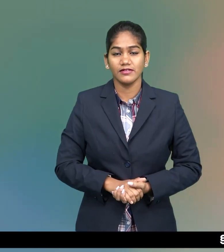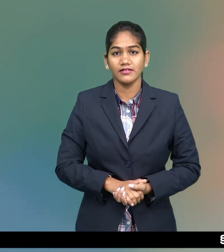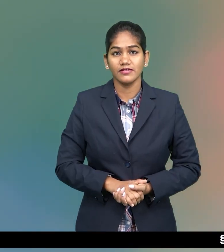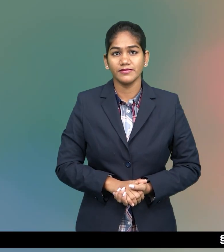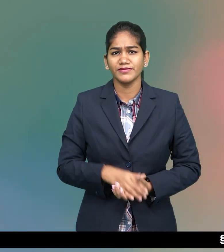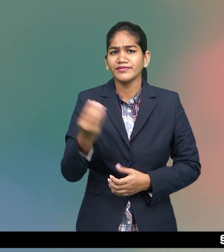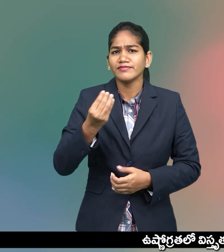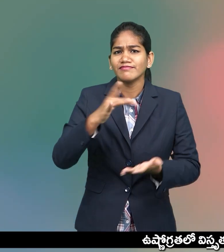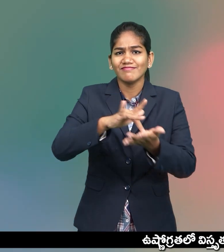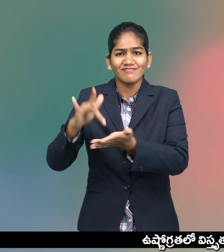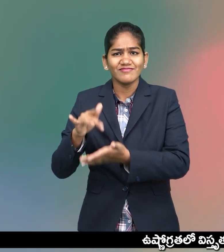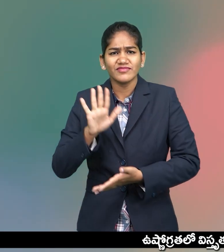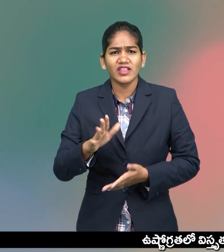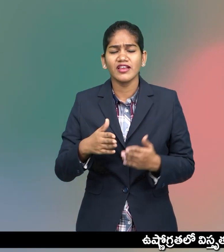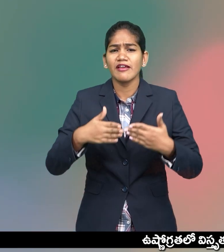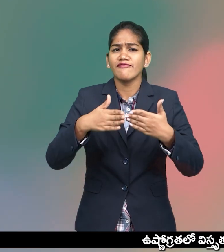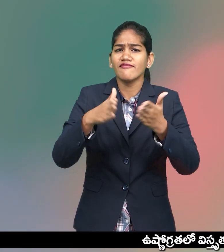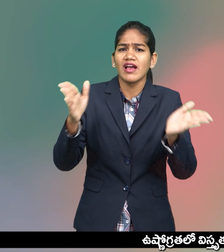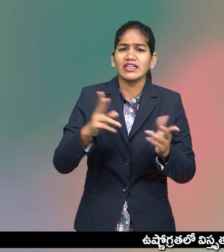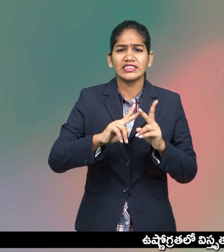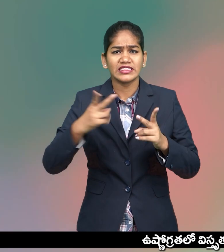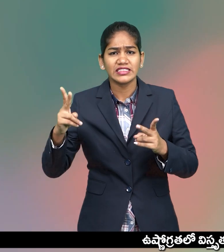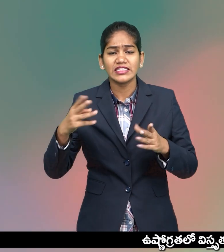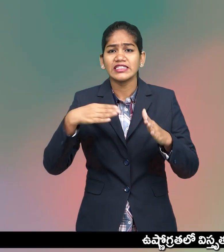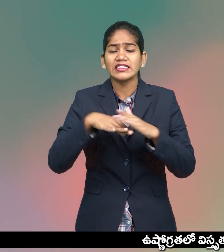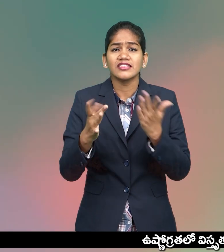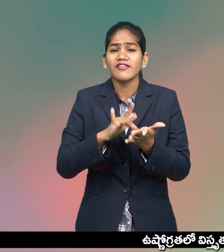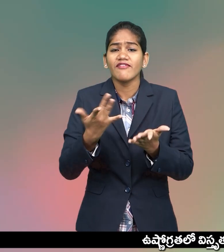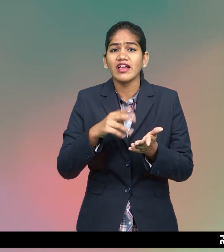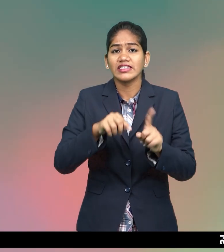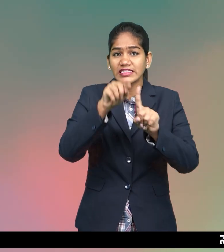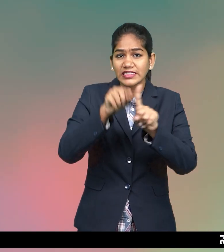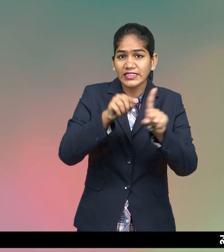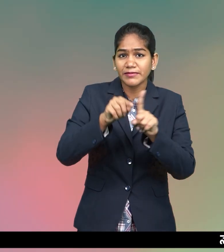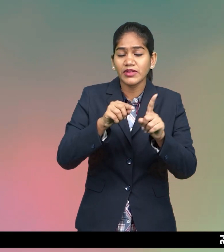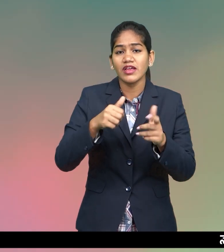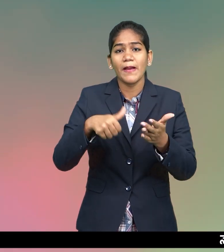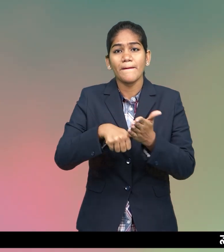కొన్ని ప్రదేశాలు ఉష్ణోగ్రతలో విస్తృత వ్యత్యాసాలను కలిగి ఉంటాయి నెలల అంతటా.